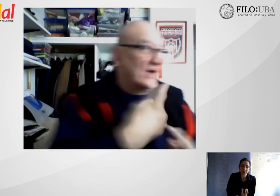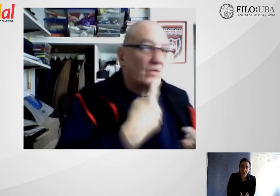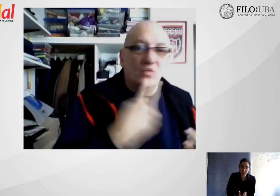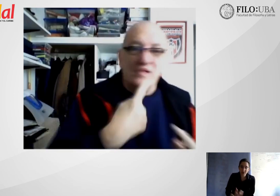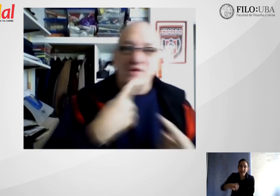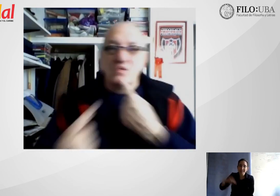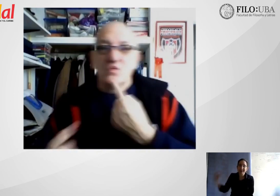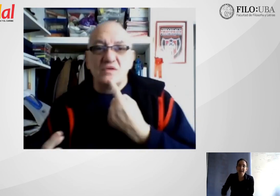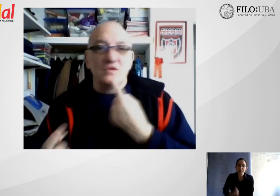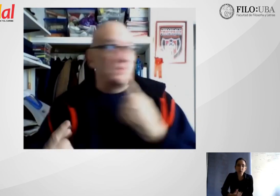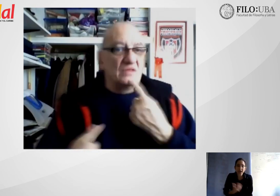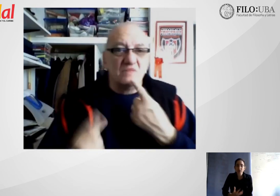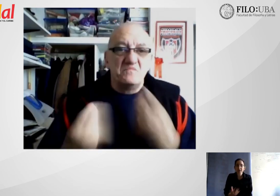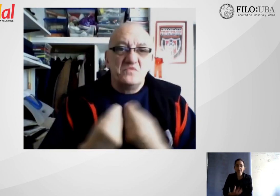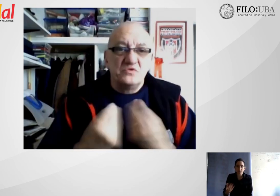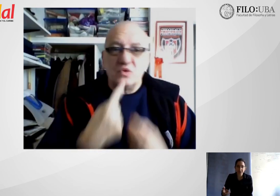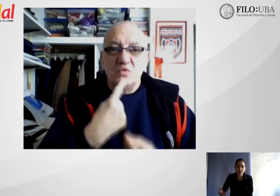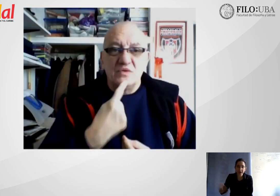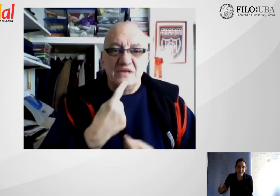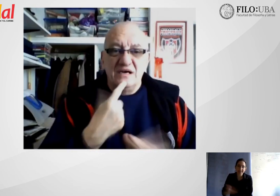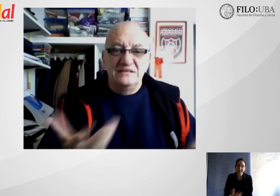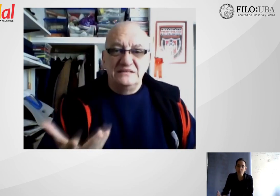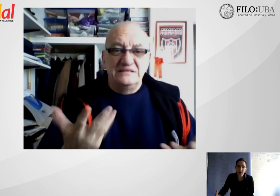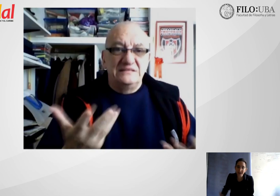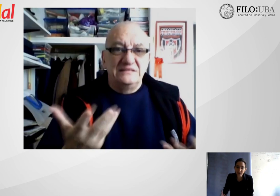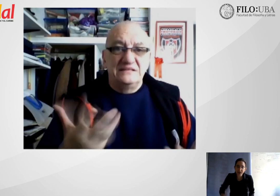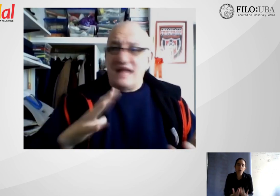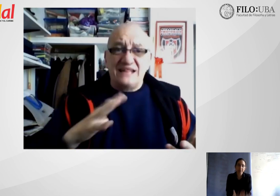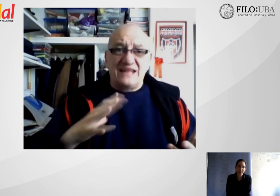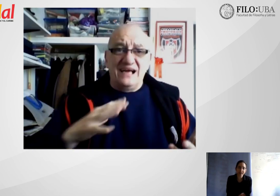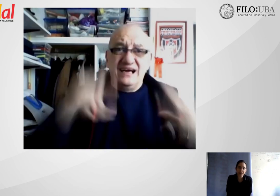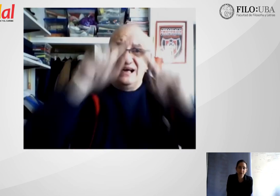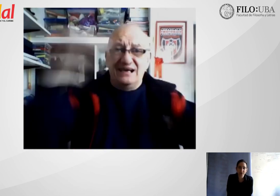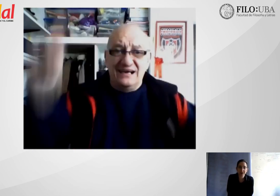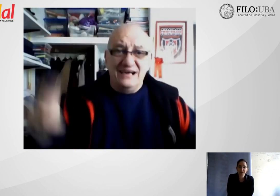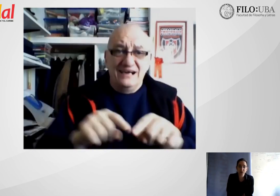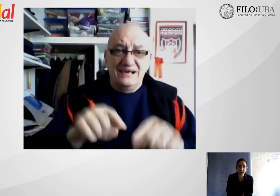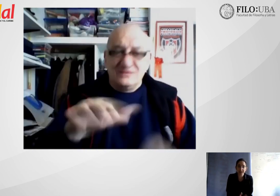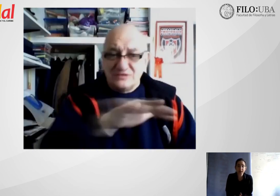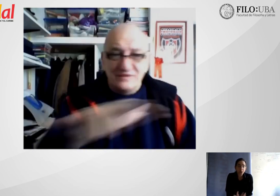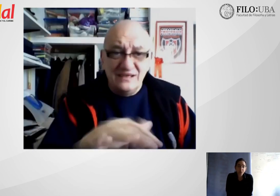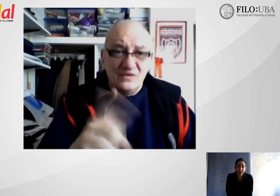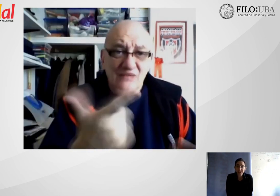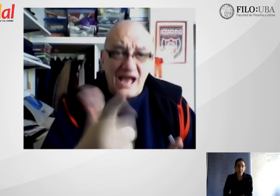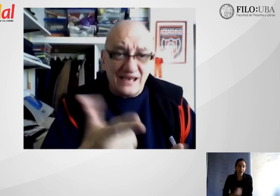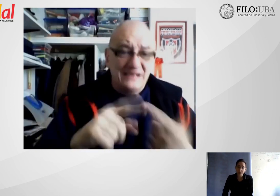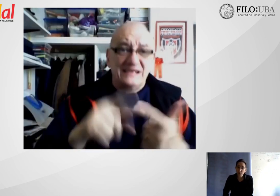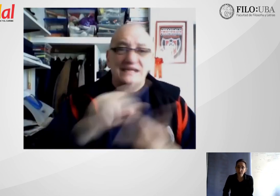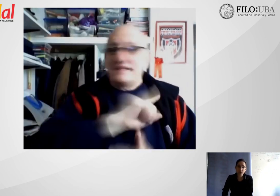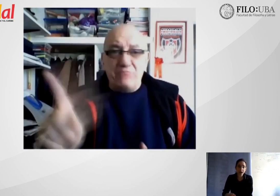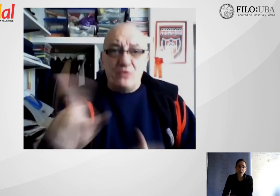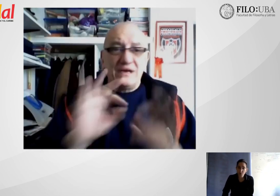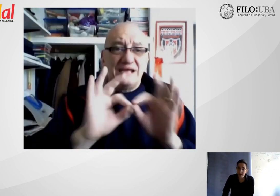como asociación de recapitular toda esa información que está circulando y compartirla a través de nuestras redes sociales. ¿Por qué? Porque no